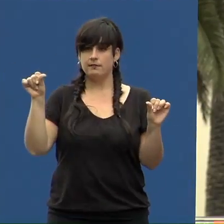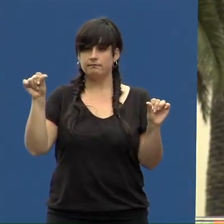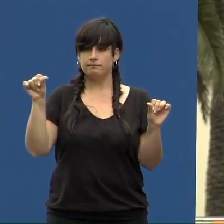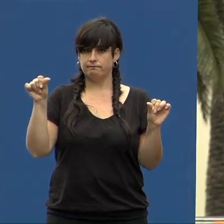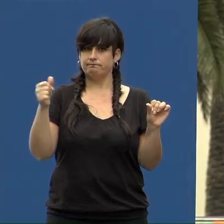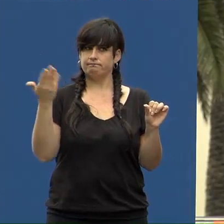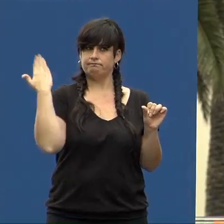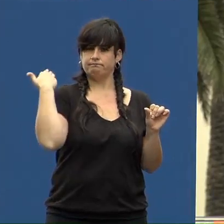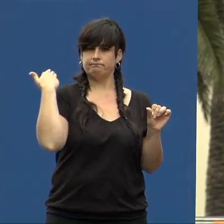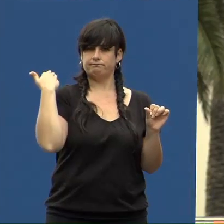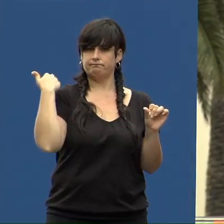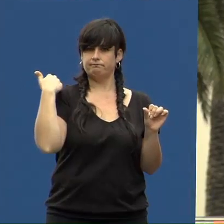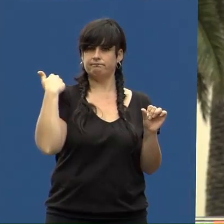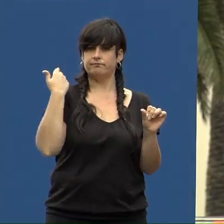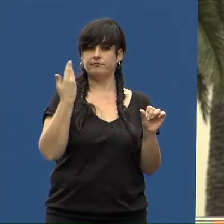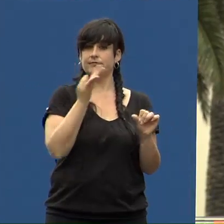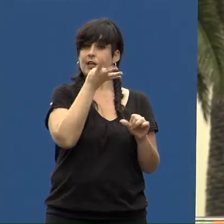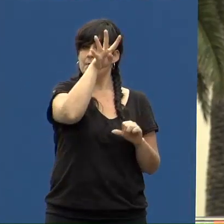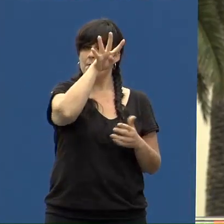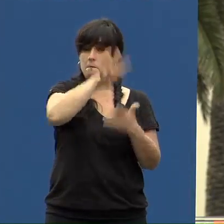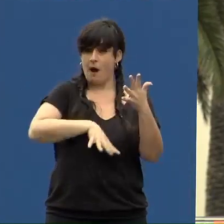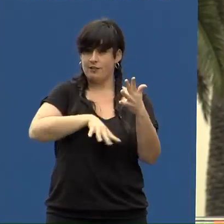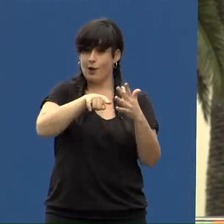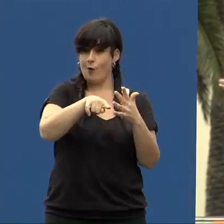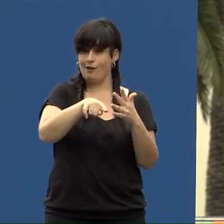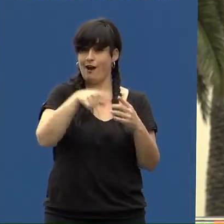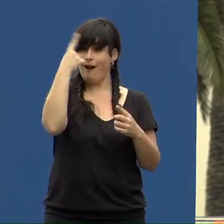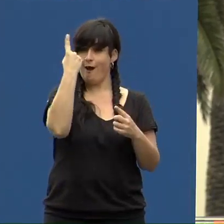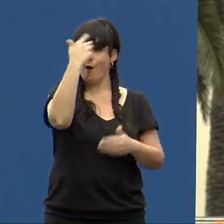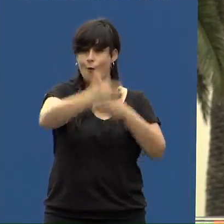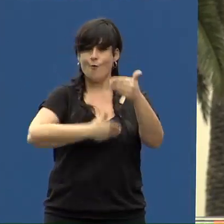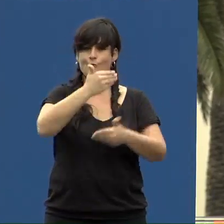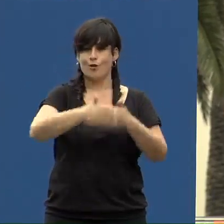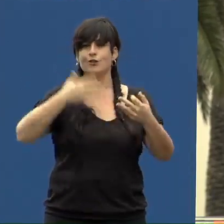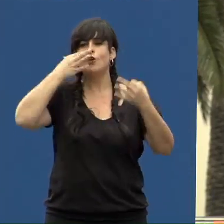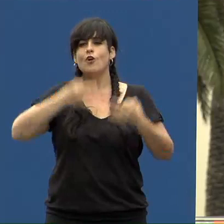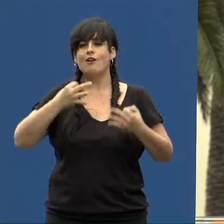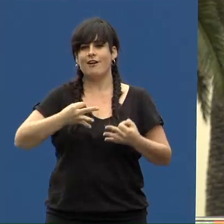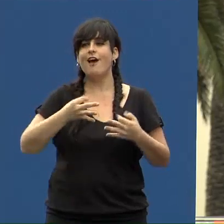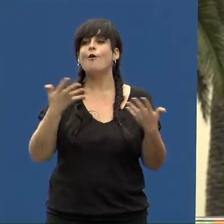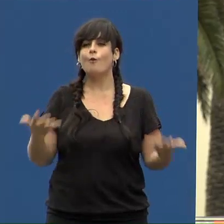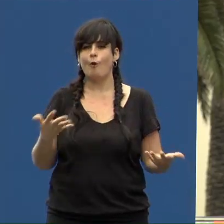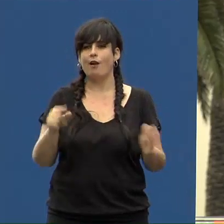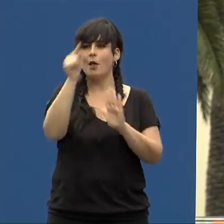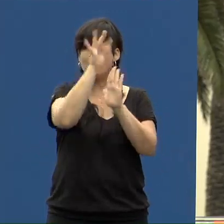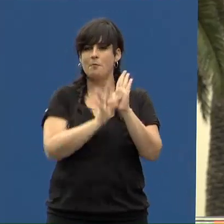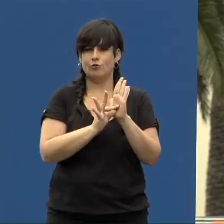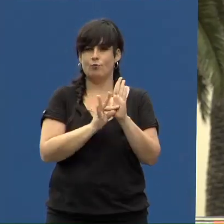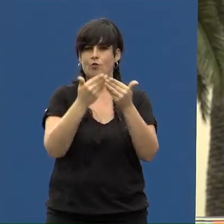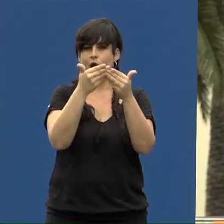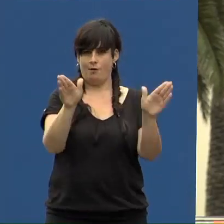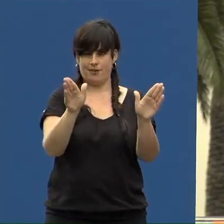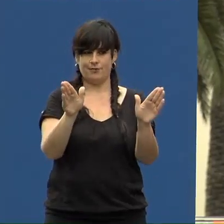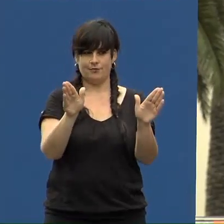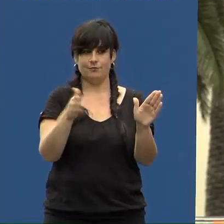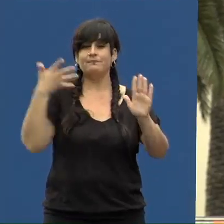hecho realidad un proceso que estamos haciendo muchos ayuntamientos del cambio, como son los presupuestos abiertos. En Barcelona ahora ya